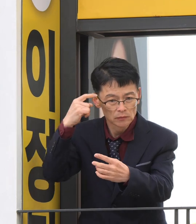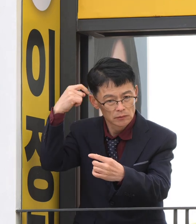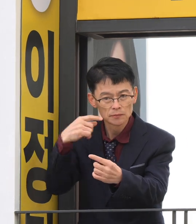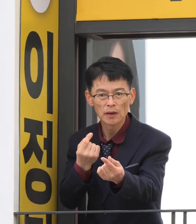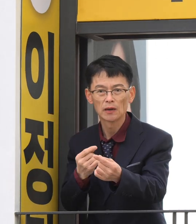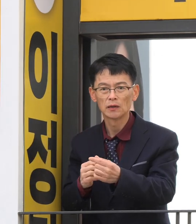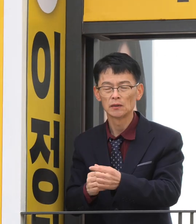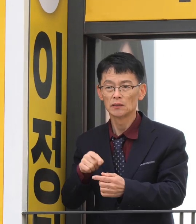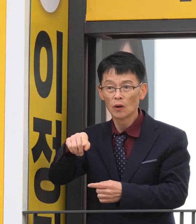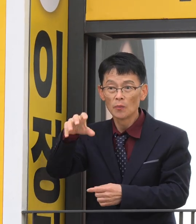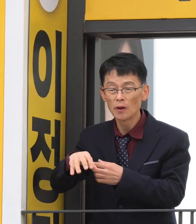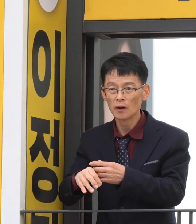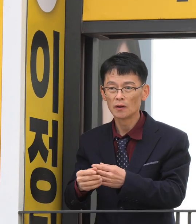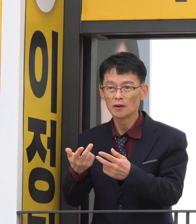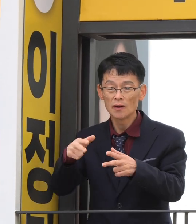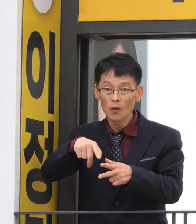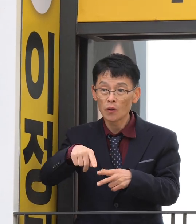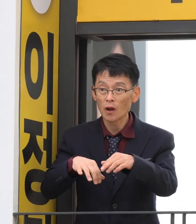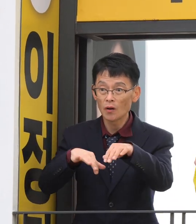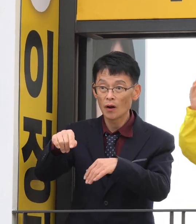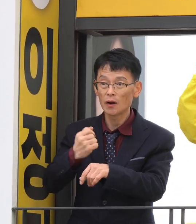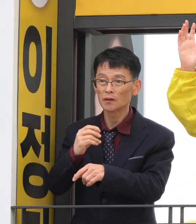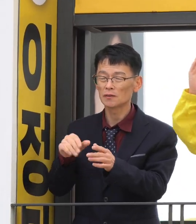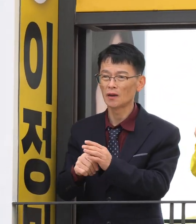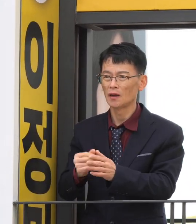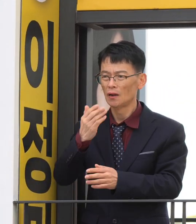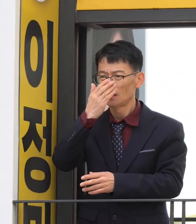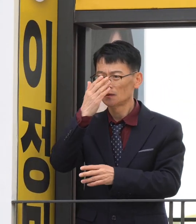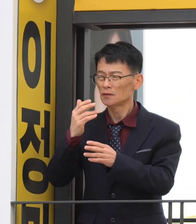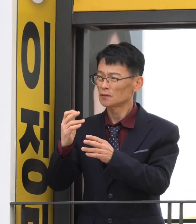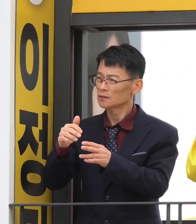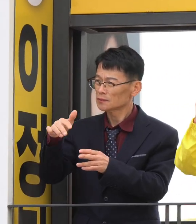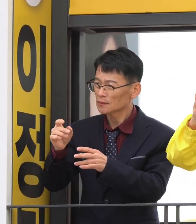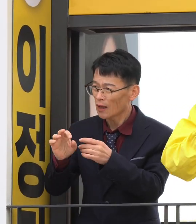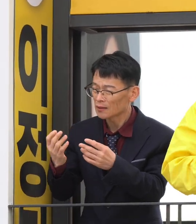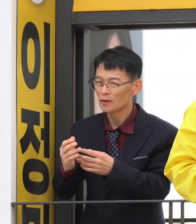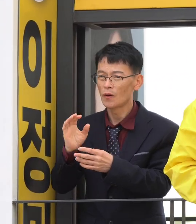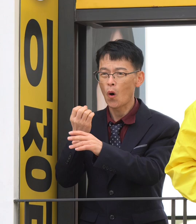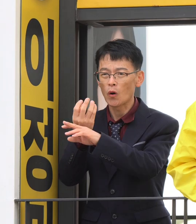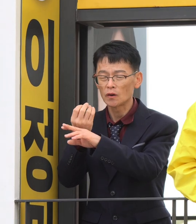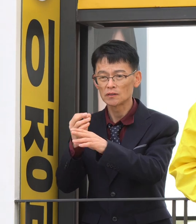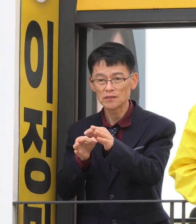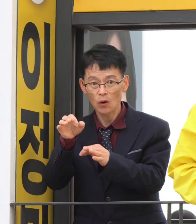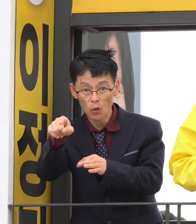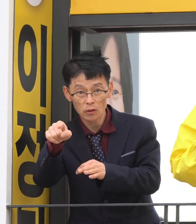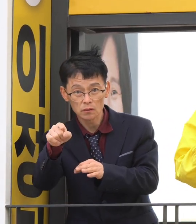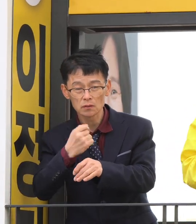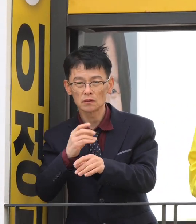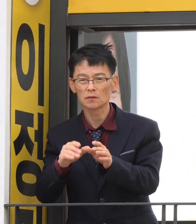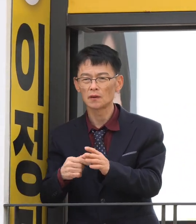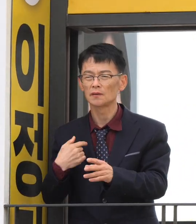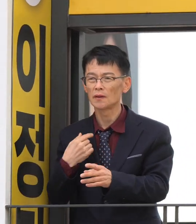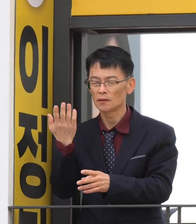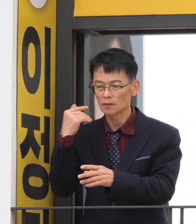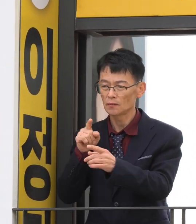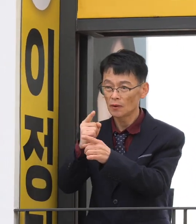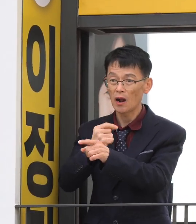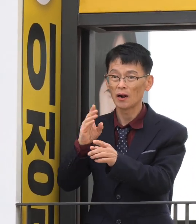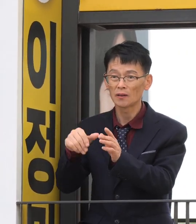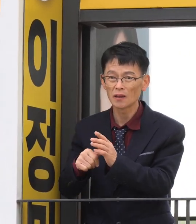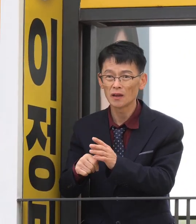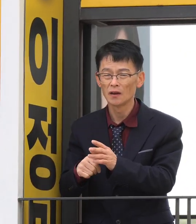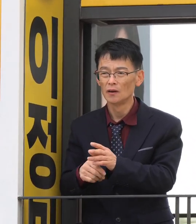있습니다. 이곳 센트럴파크 거리에서 청량산에서 옥년동 시장에서 제가 지나갈